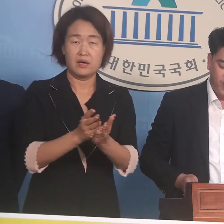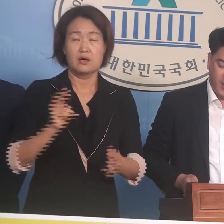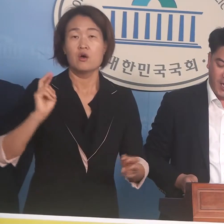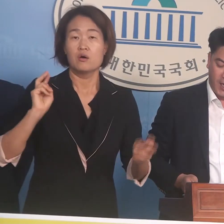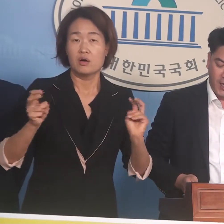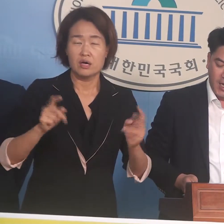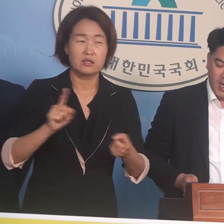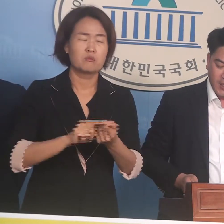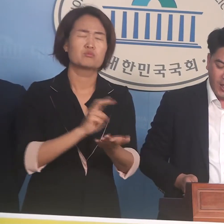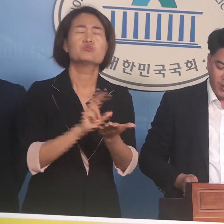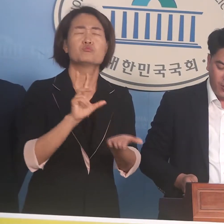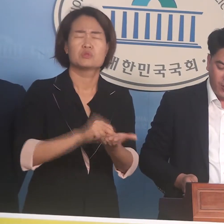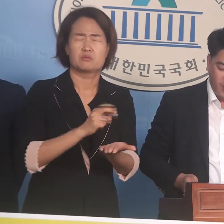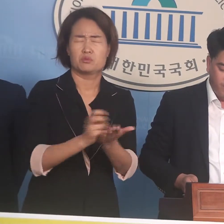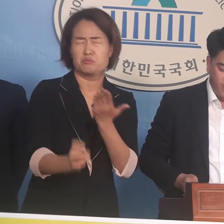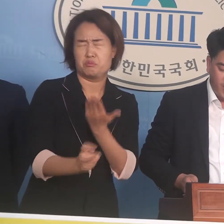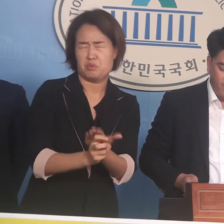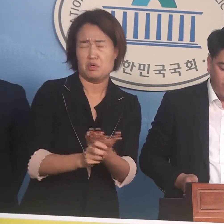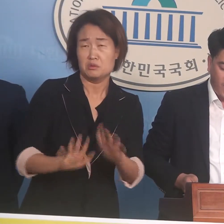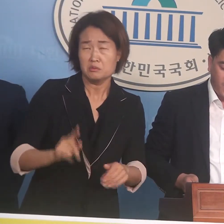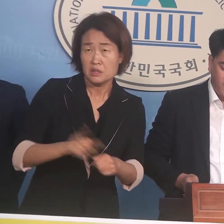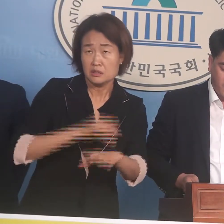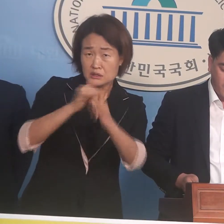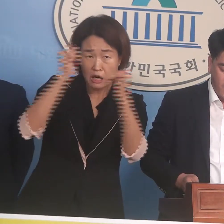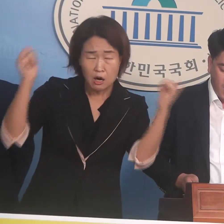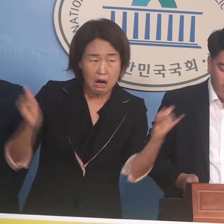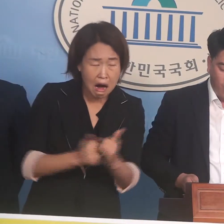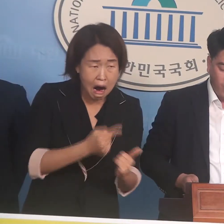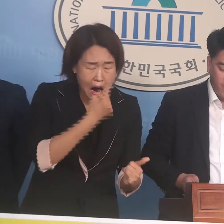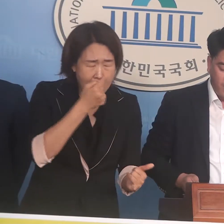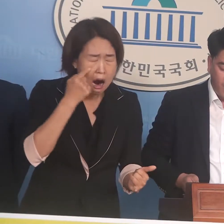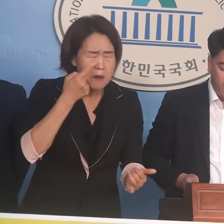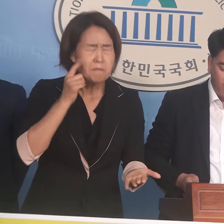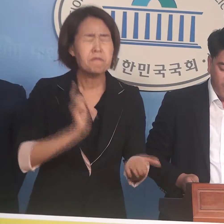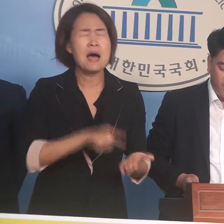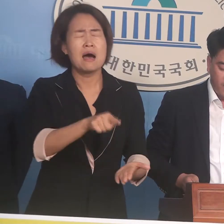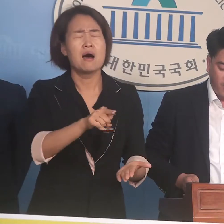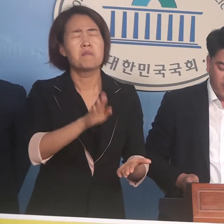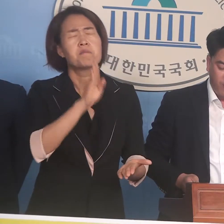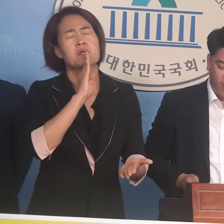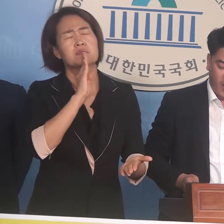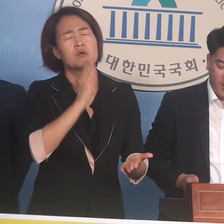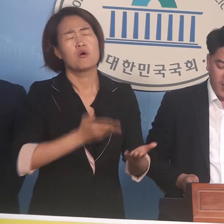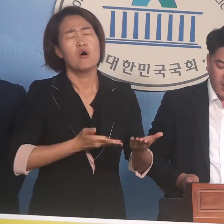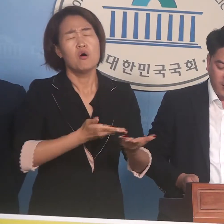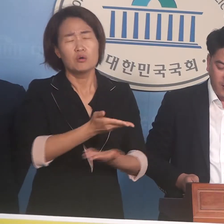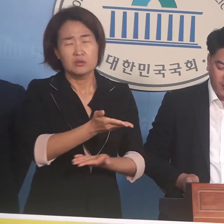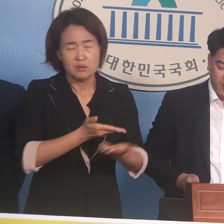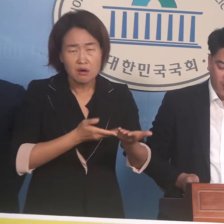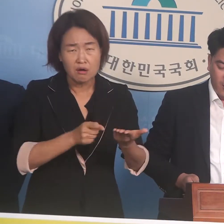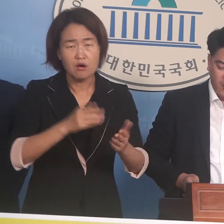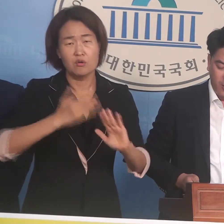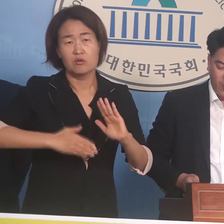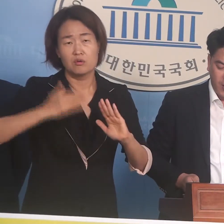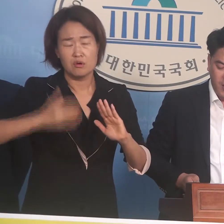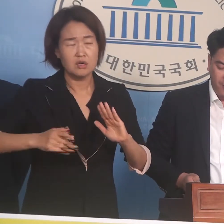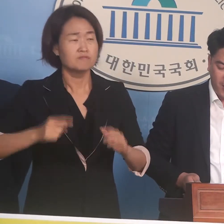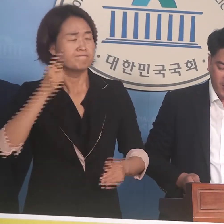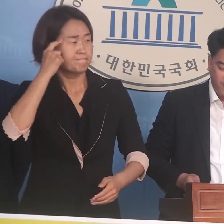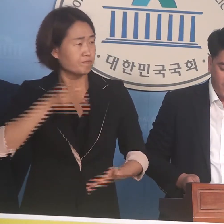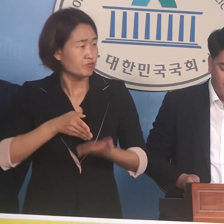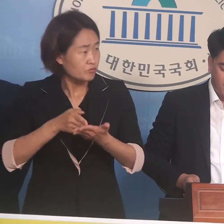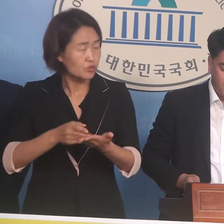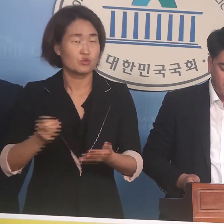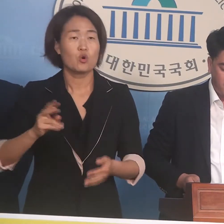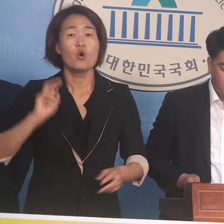하도급 문제가 사회적으로 큰 문제임을 확인하는 공정거래위원회의 결정문과 의결서 그리고